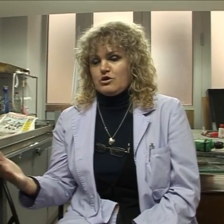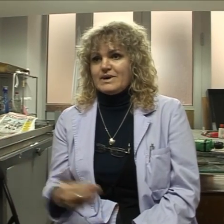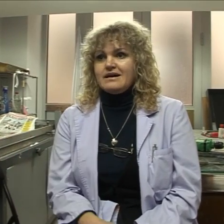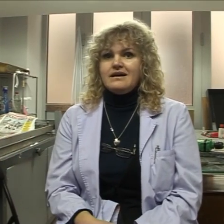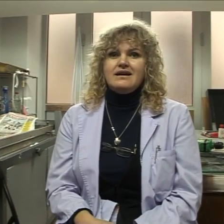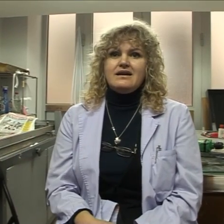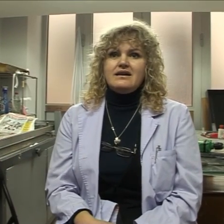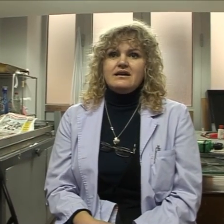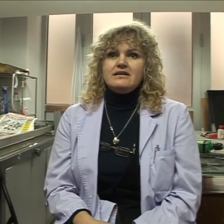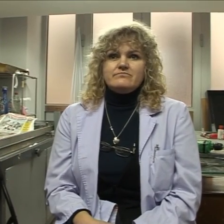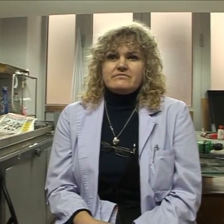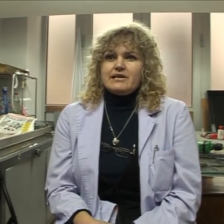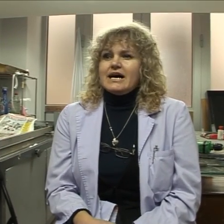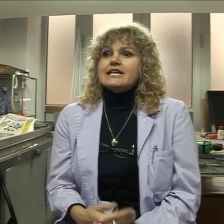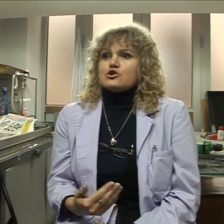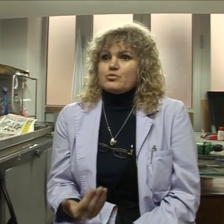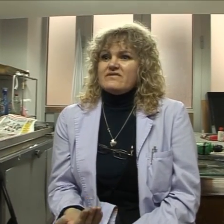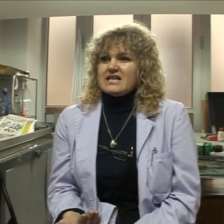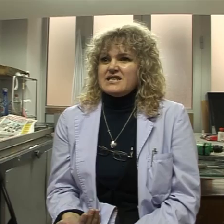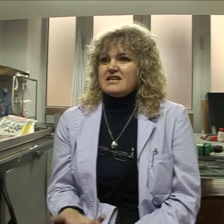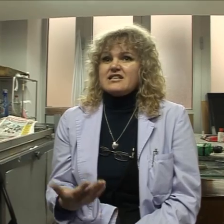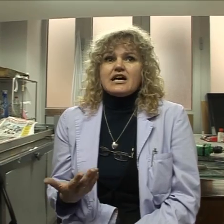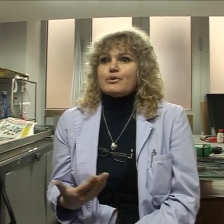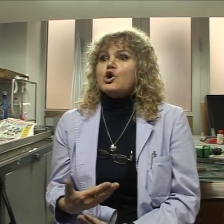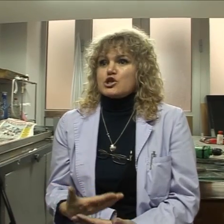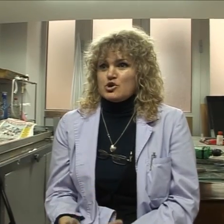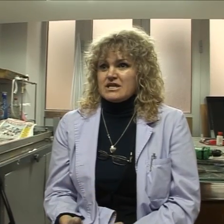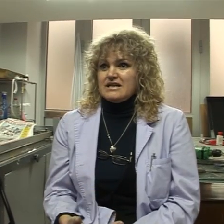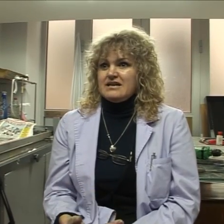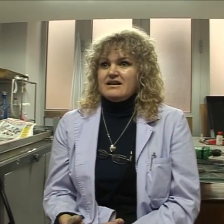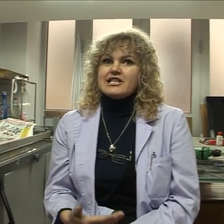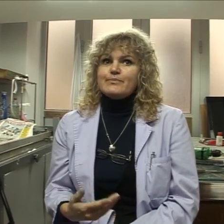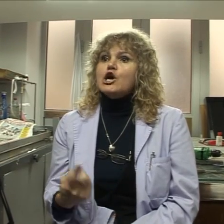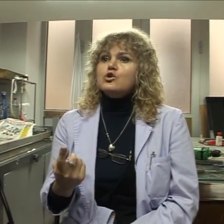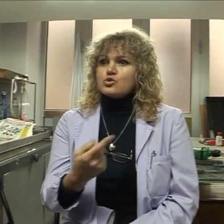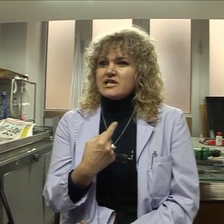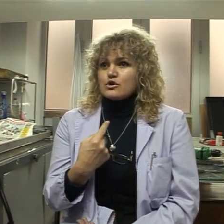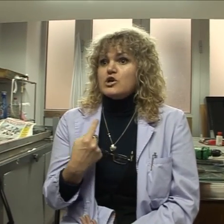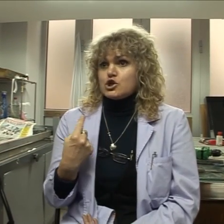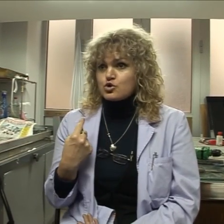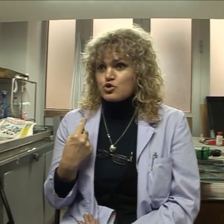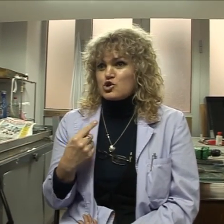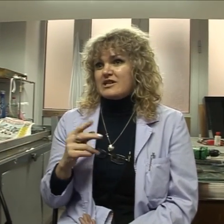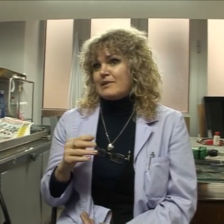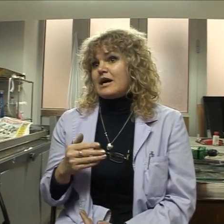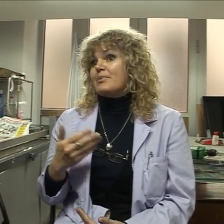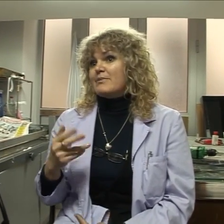osoba. Nema razumivanje, slabo hotnost. Treba ljudi koji čuju će, treba prema